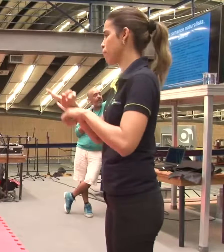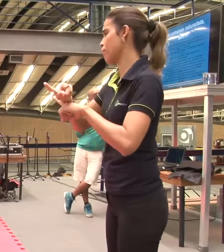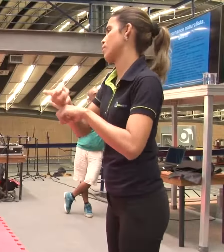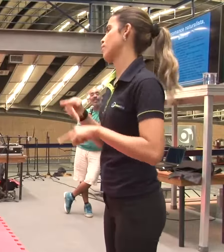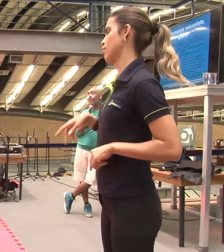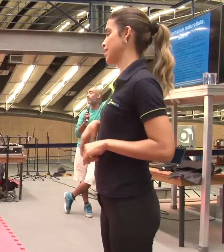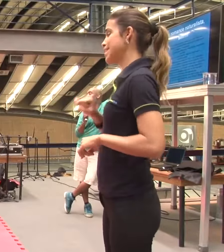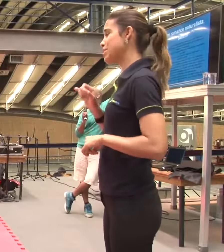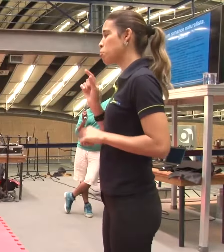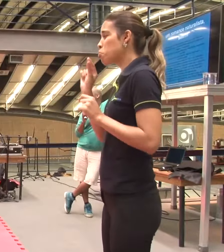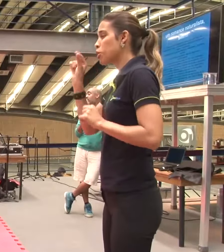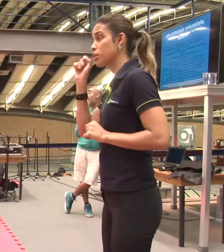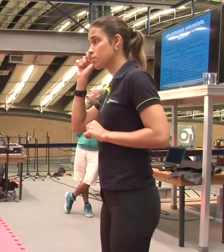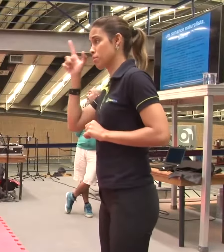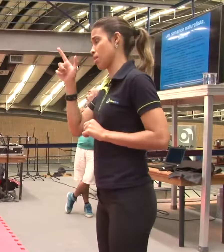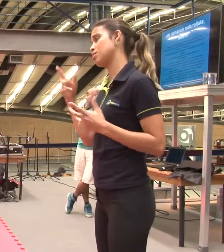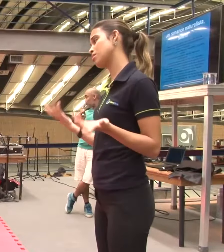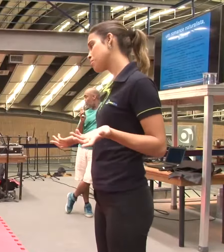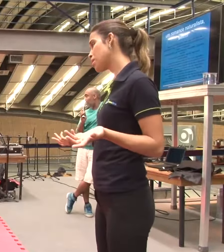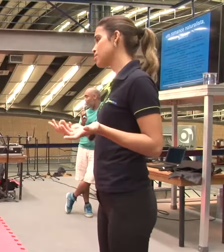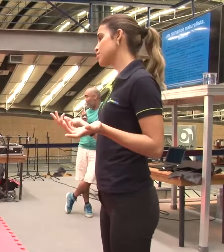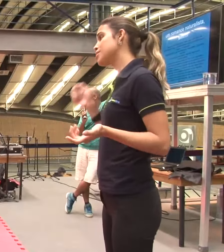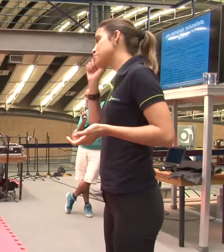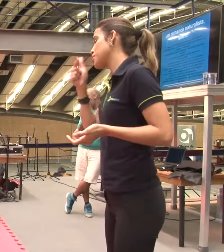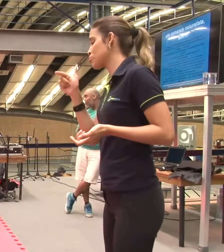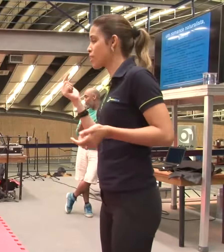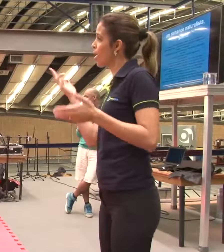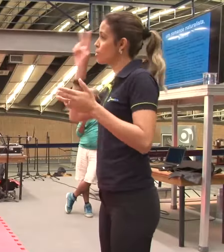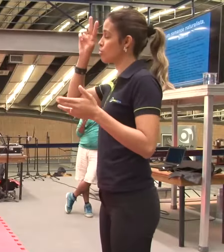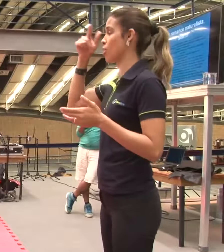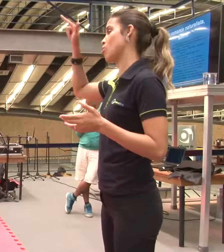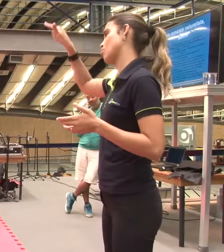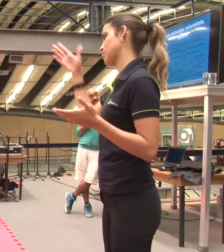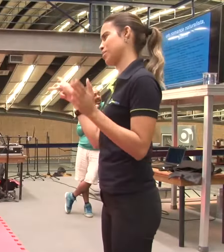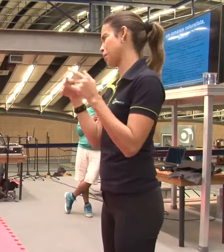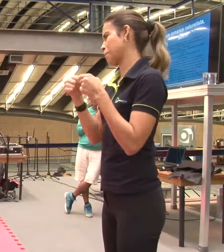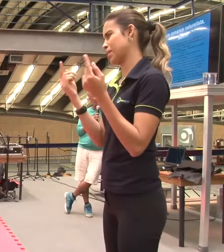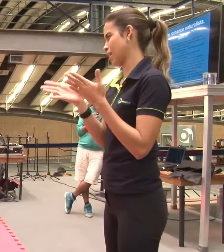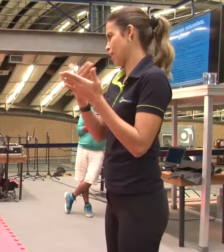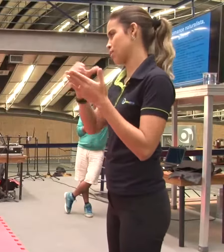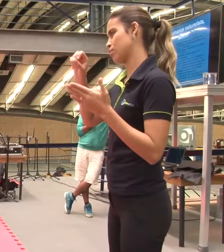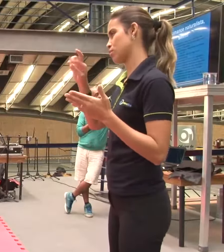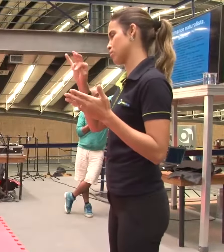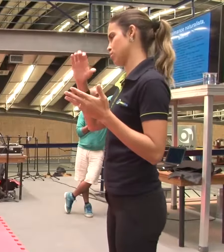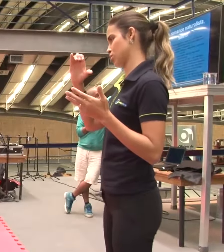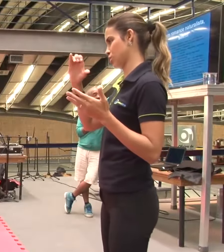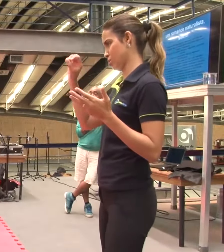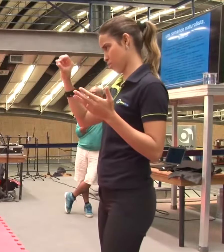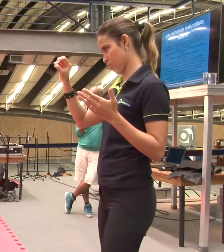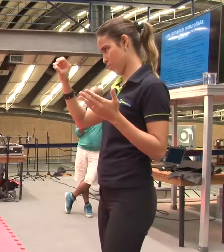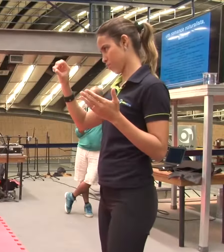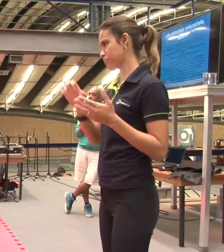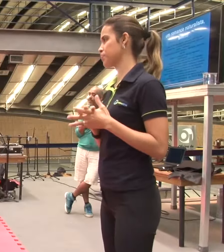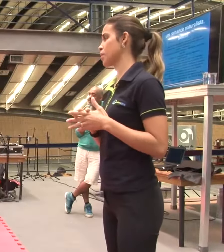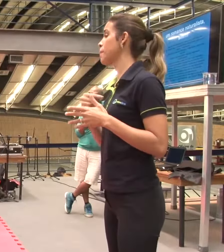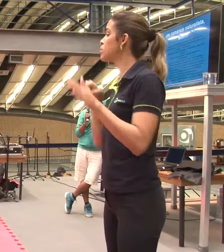mais esperto, mas não podia ser, mas tá, isso seria outra história, sério. E não, putz, não é verdade? Tá? Mas agora a pergunta